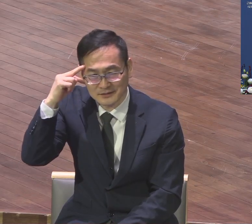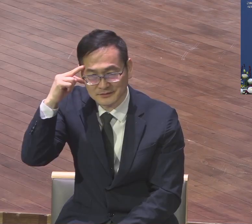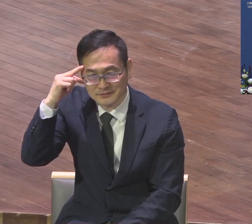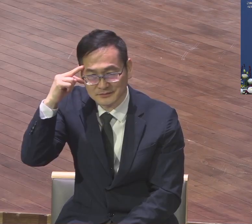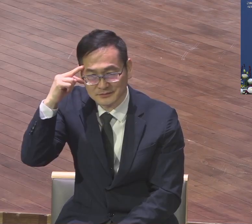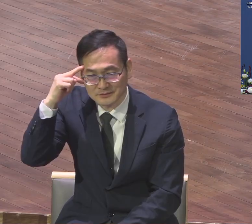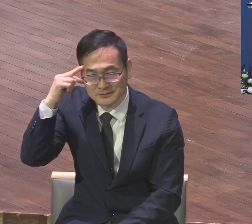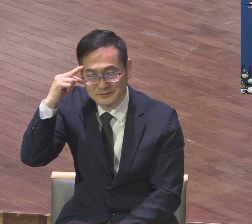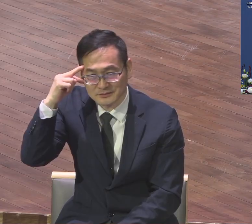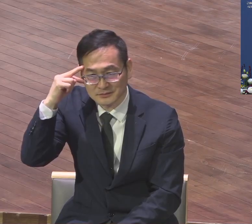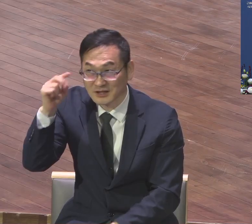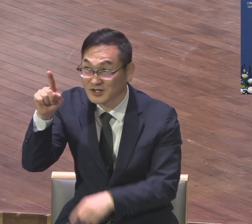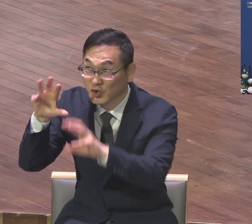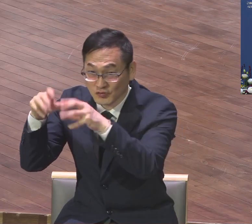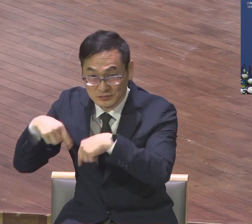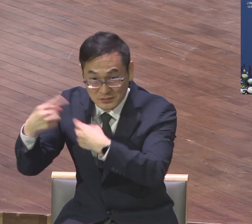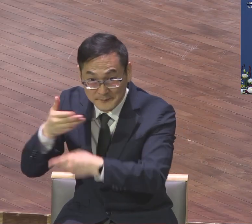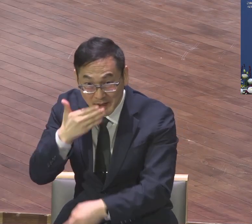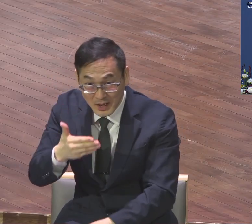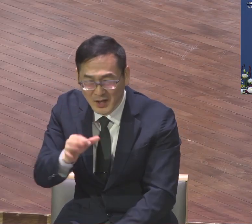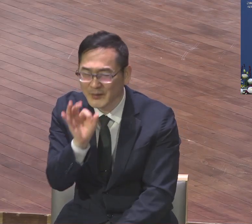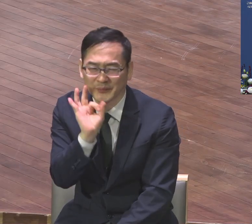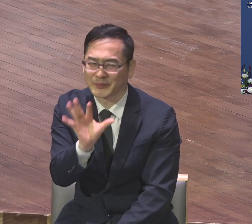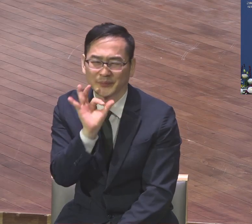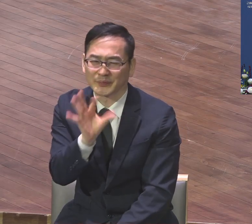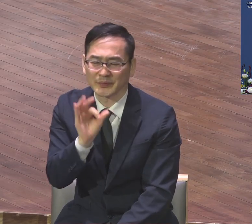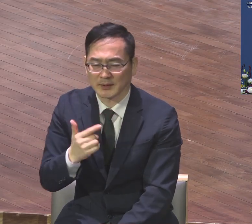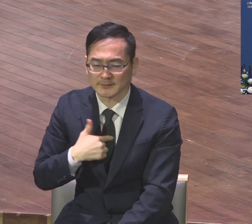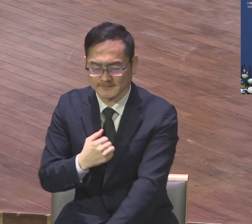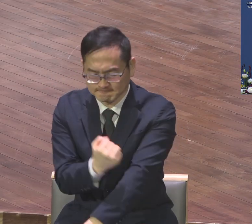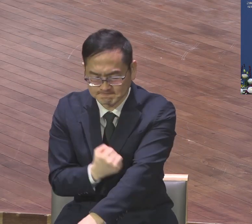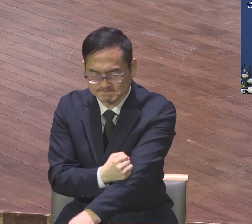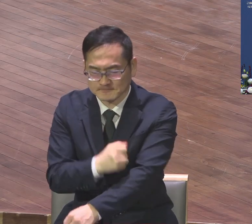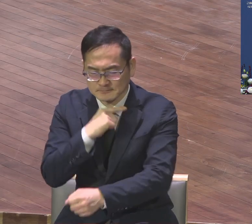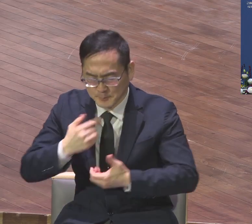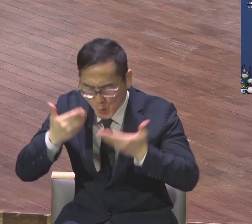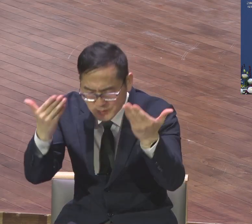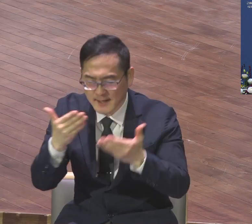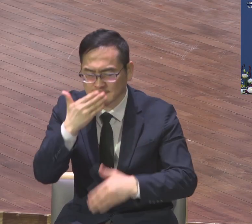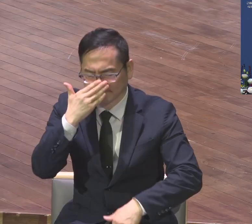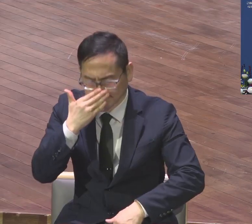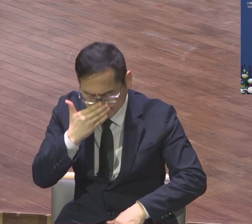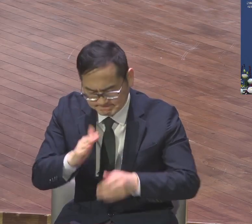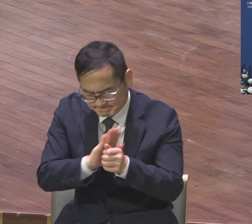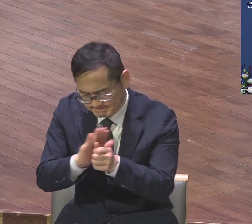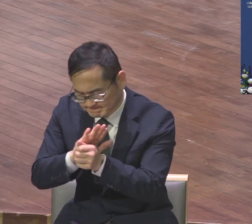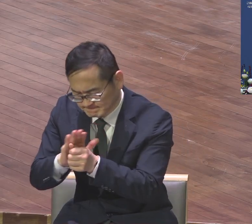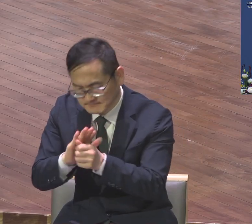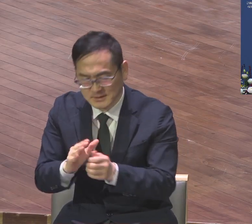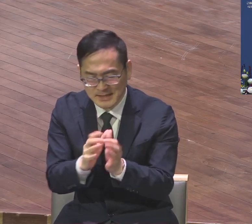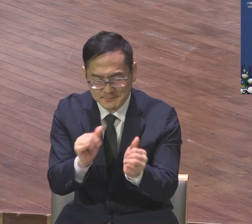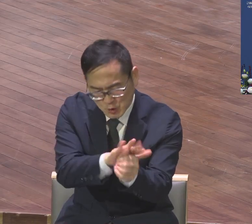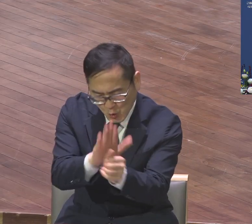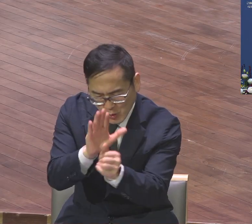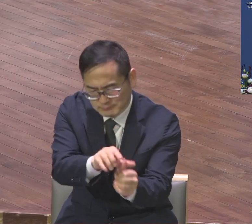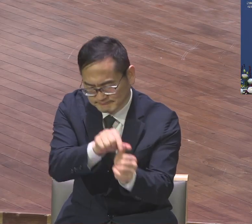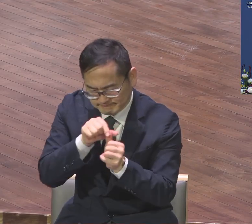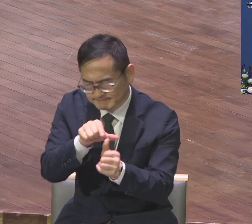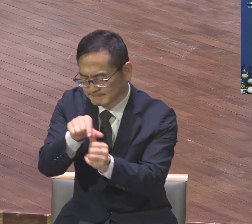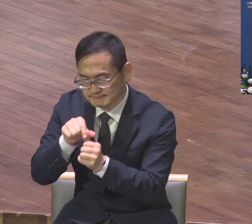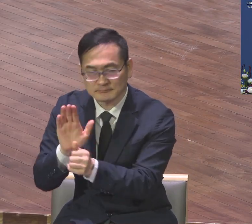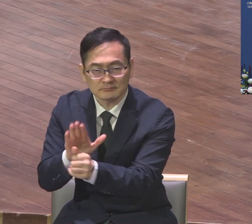천국 못 갑니다. 내가 선행을 많이 하고 봉사를 많이 하고 구제를 많이 했어요.